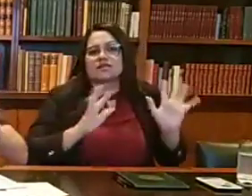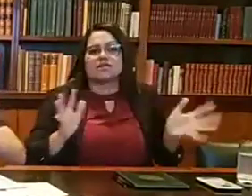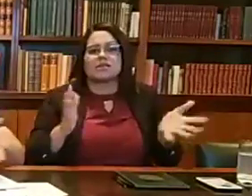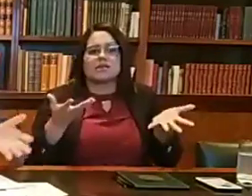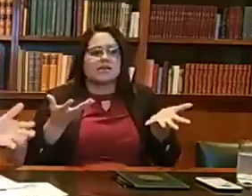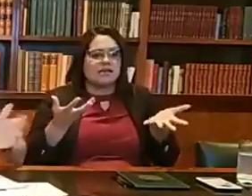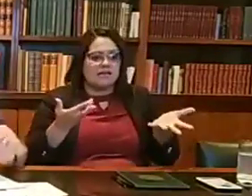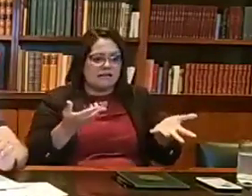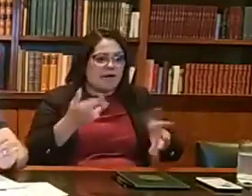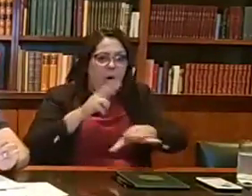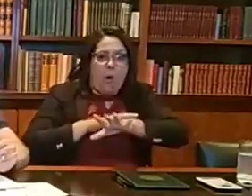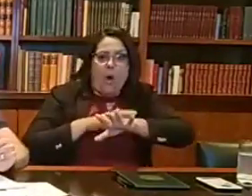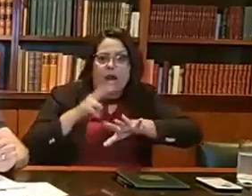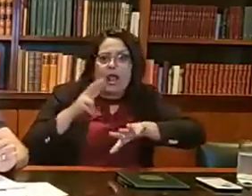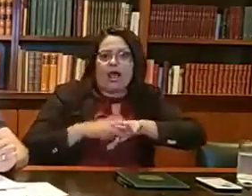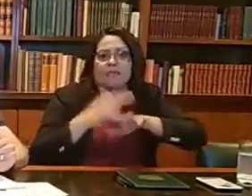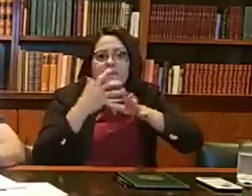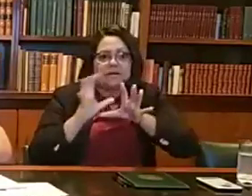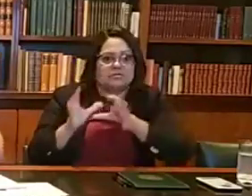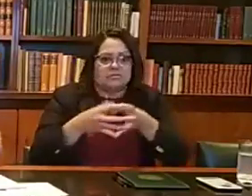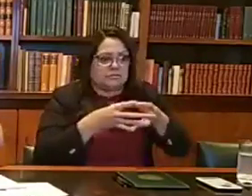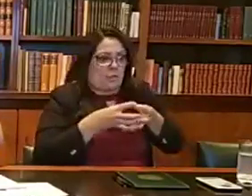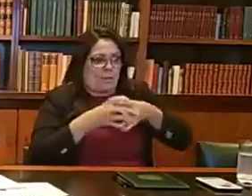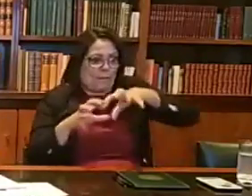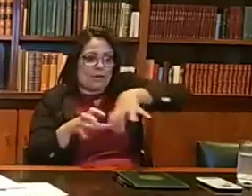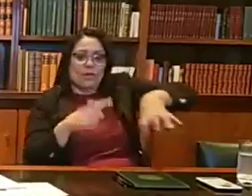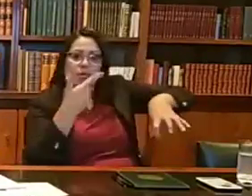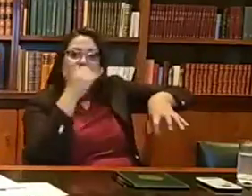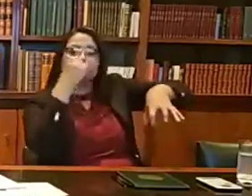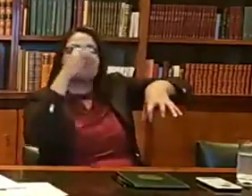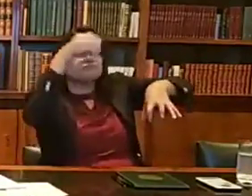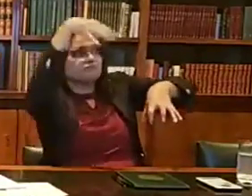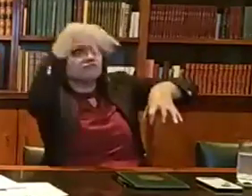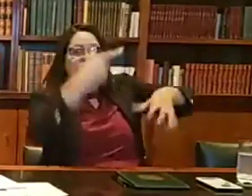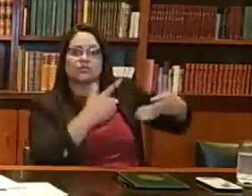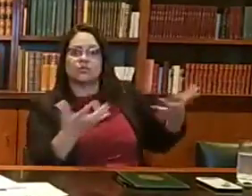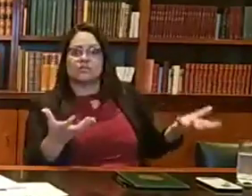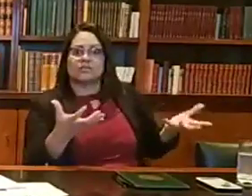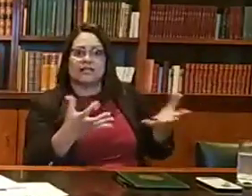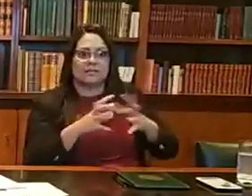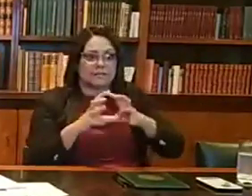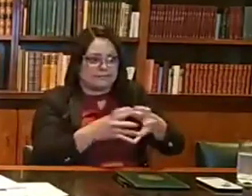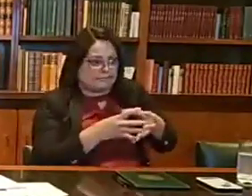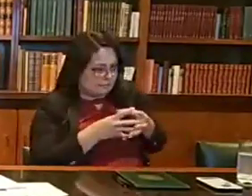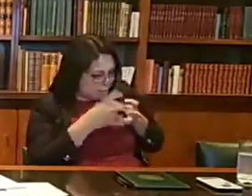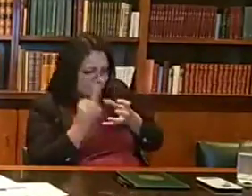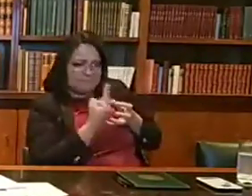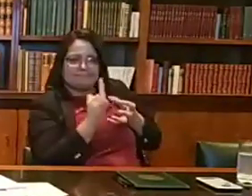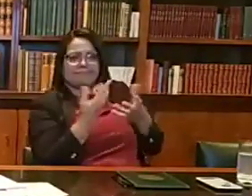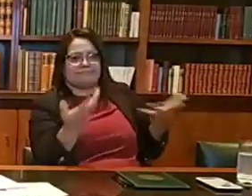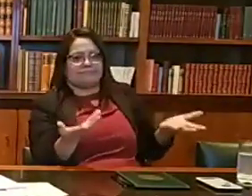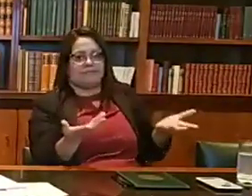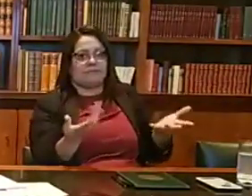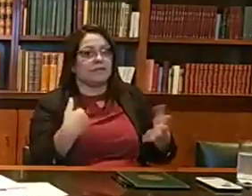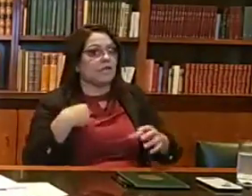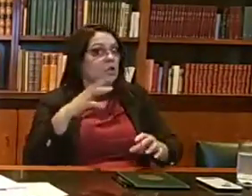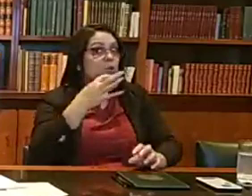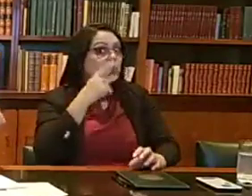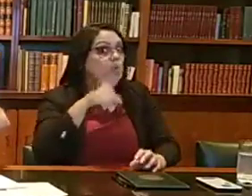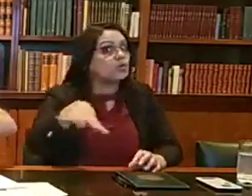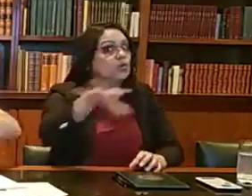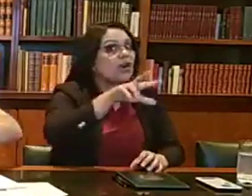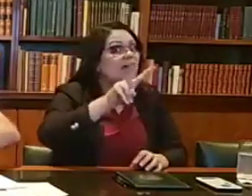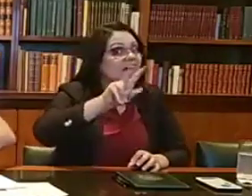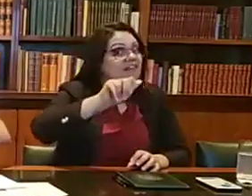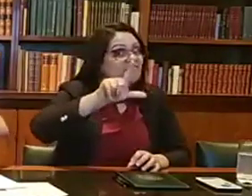no Brasil por falta de energia. Quer ver, tem rios ali na reserva indígena. Eu não conheço o Vale do Rio Cotingo, me